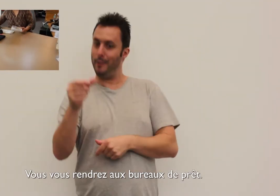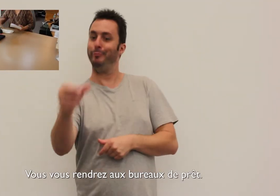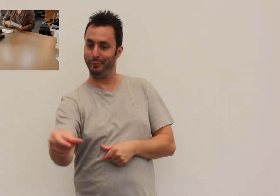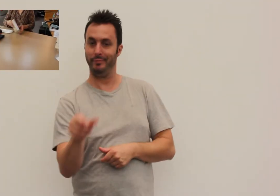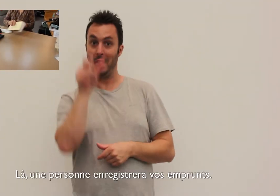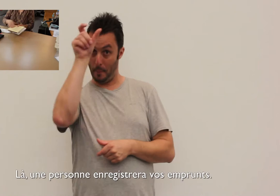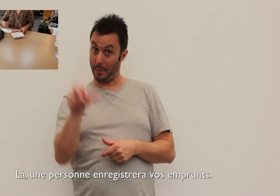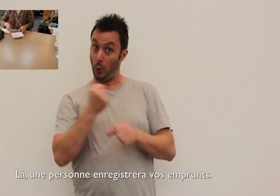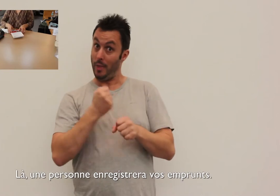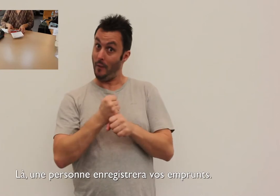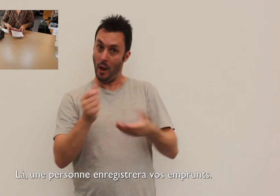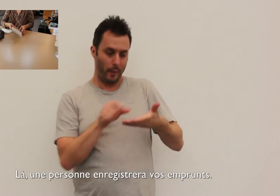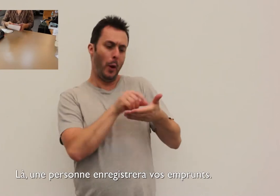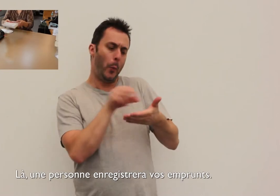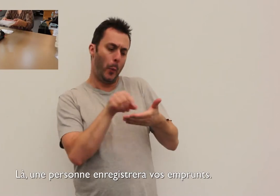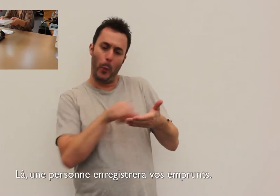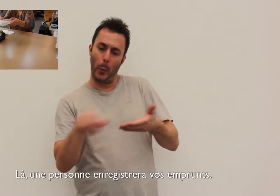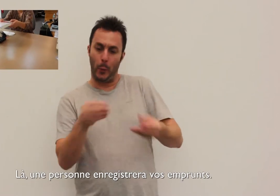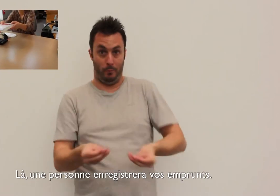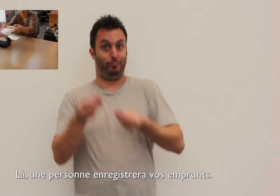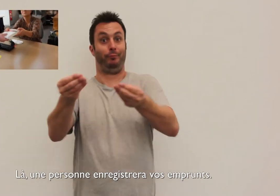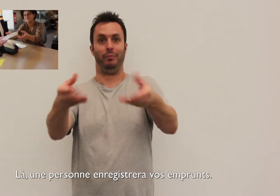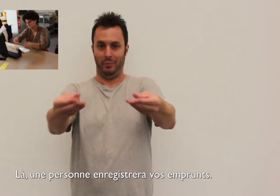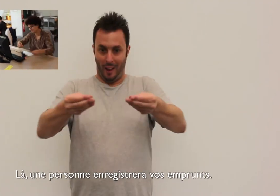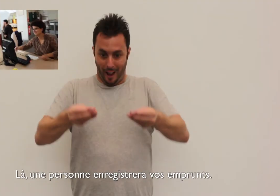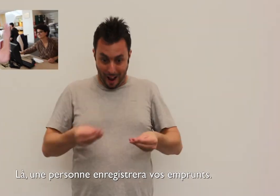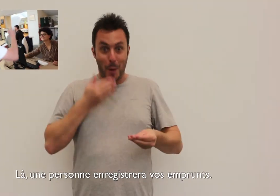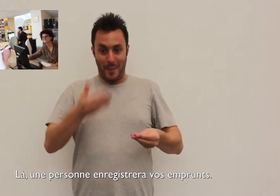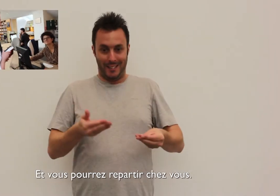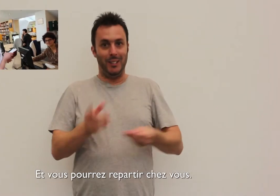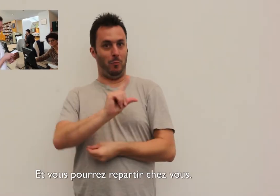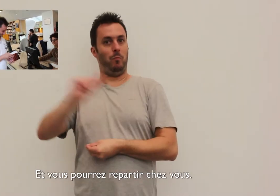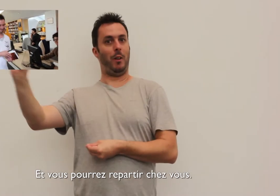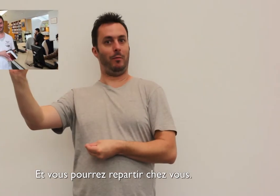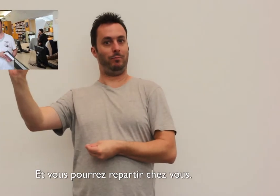Là, une personne enregistrera vos emprunts. Et vous pourrez repartir chez vous.